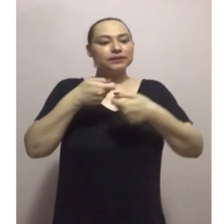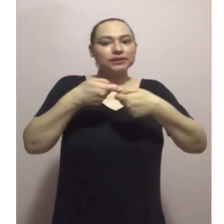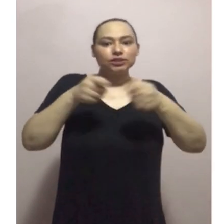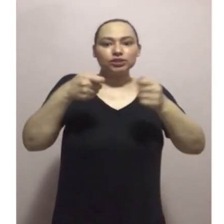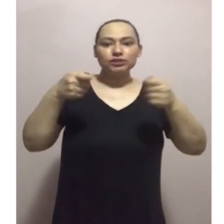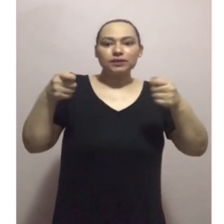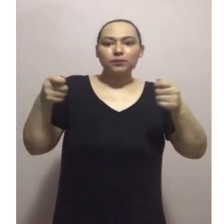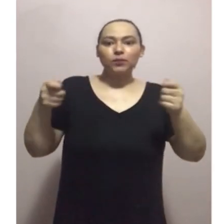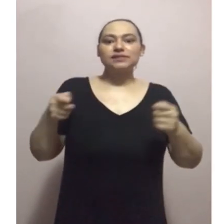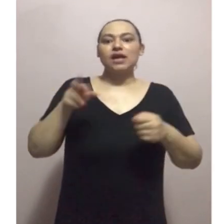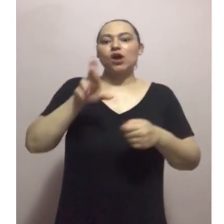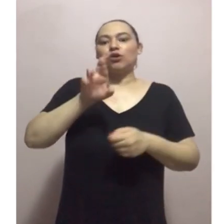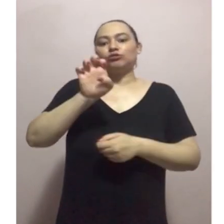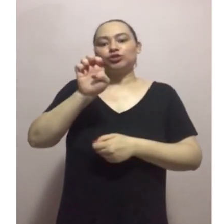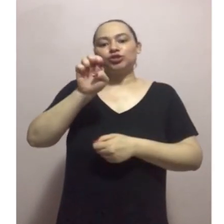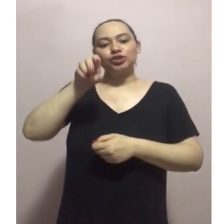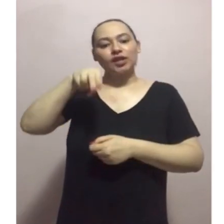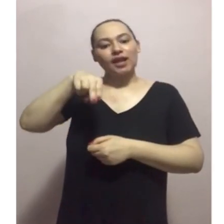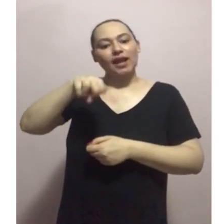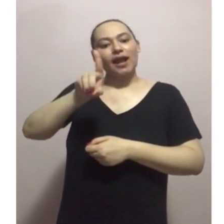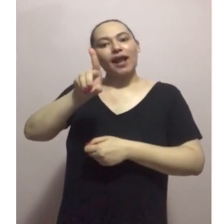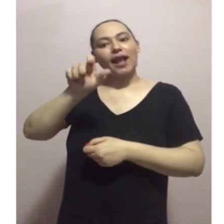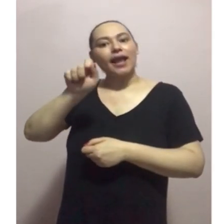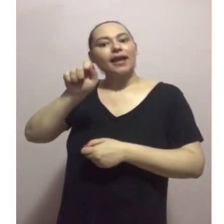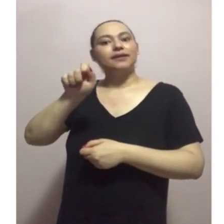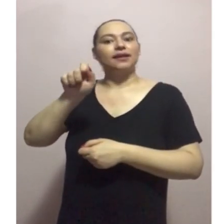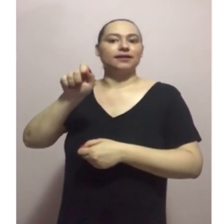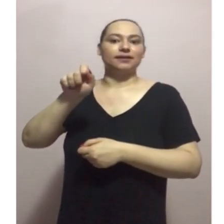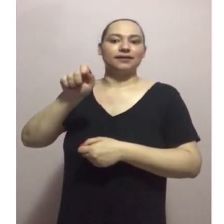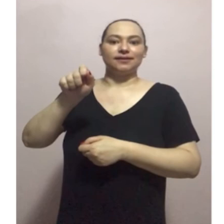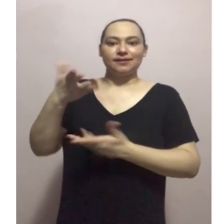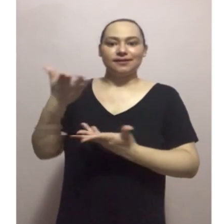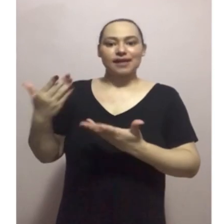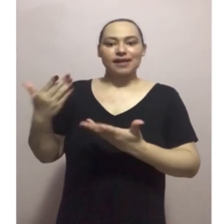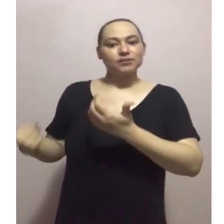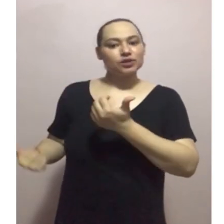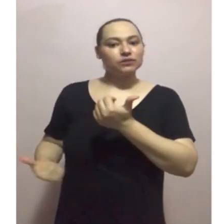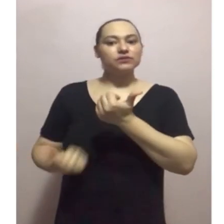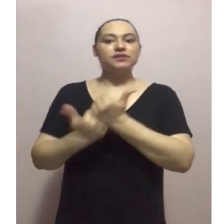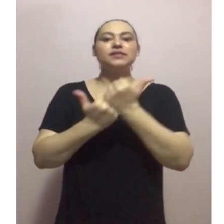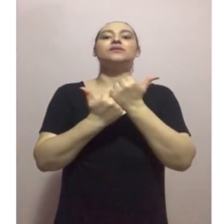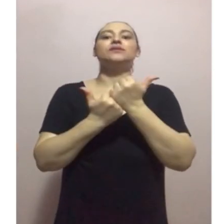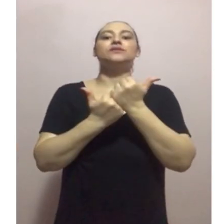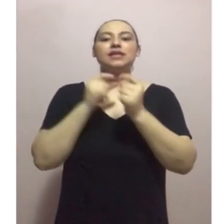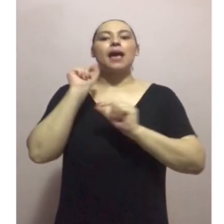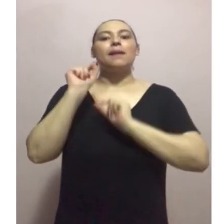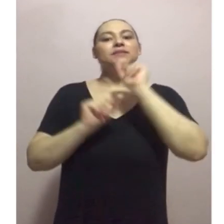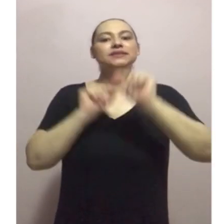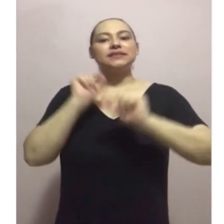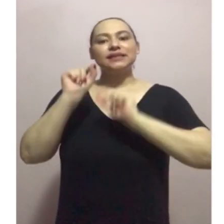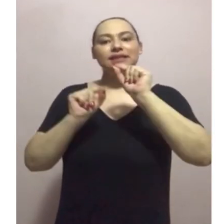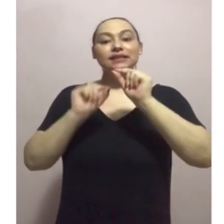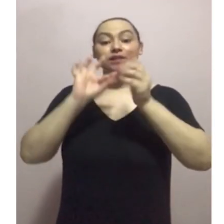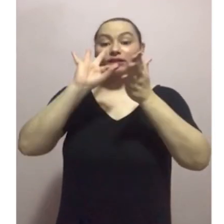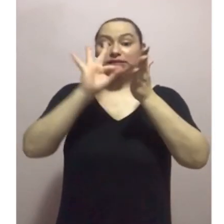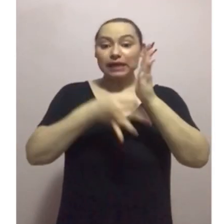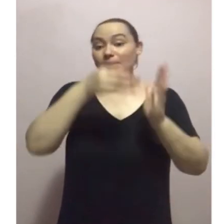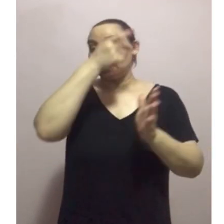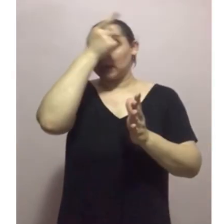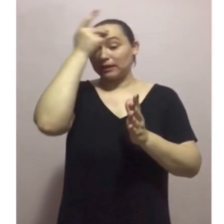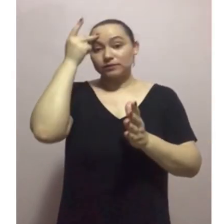de distribuição de A renda Ford como fecha, auxílio, meu amor. se existe uma política que a gente pode contratar